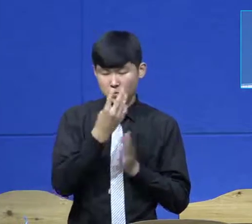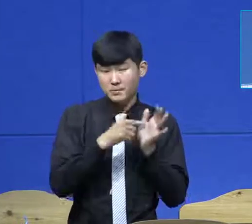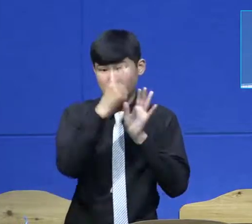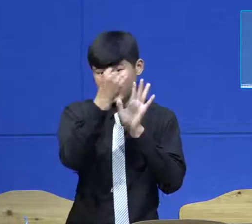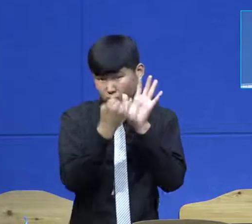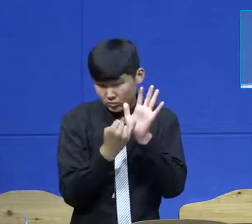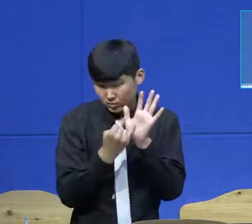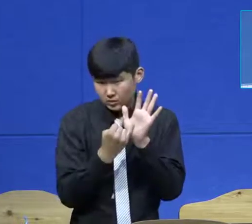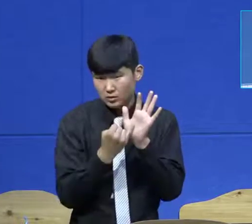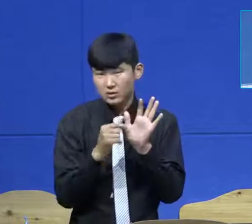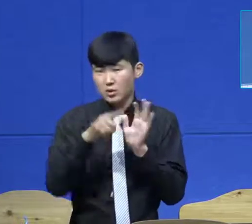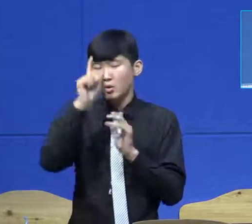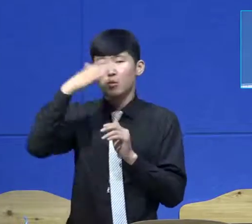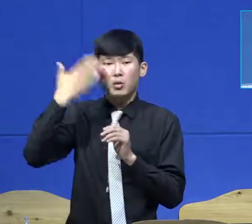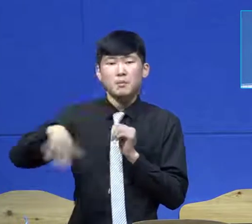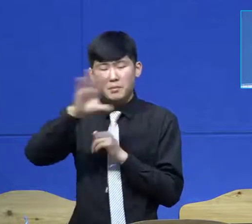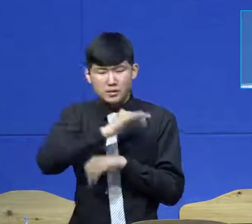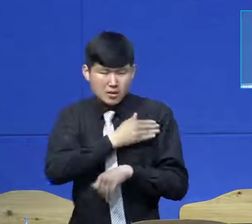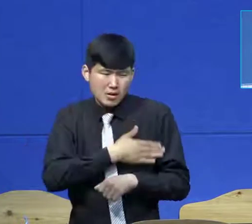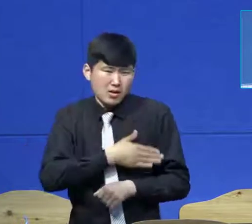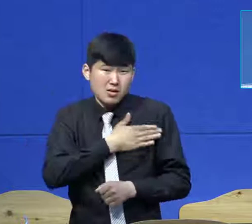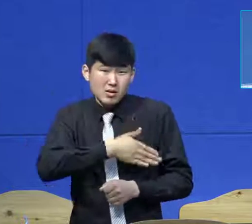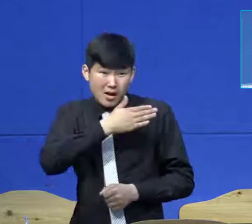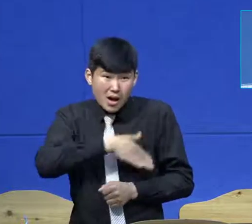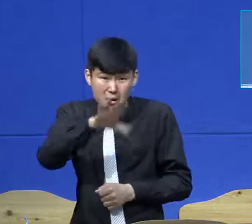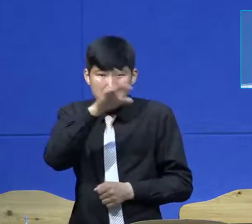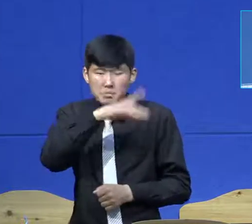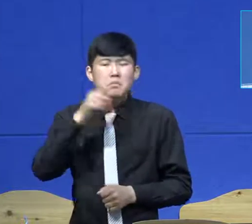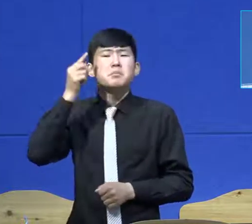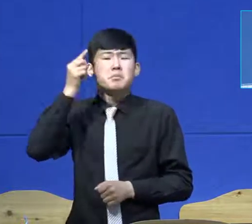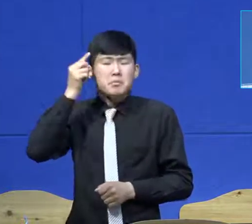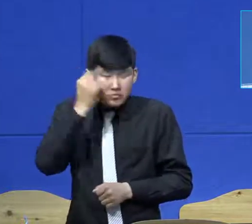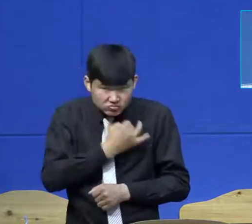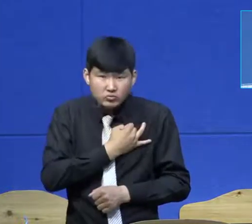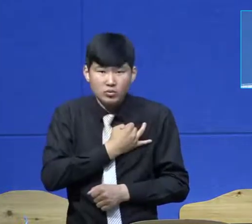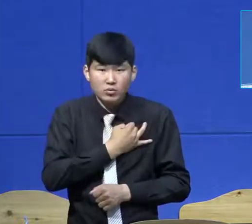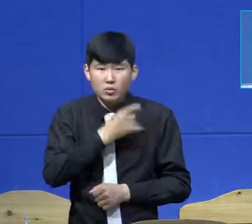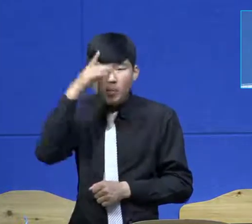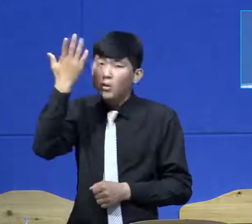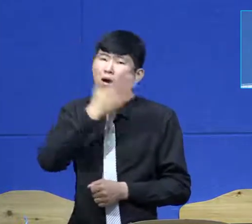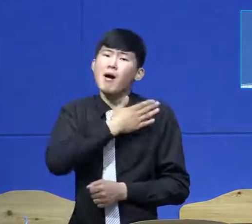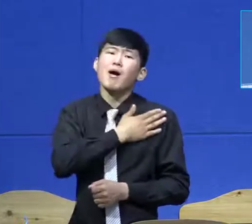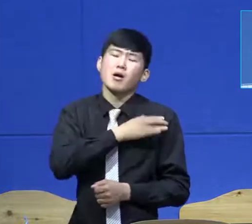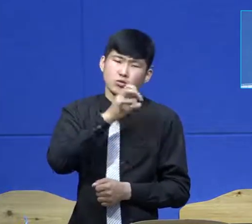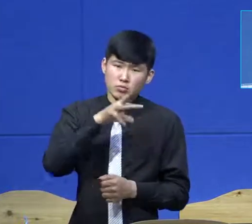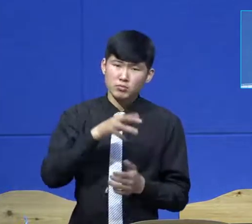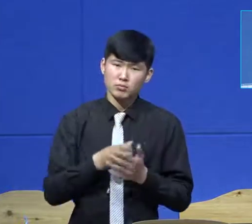4:16 дээр Бурхан бидний хайрладаг хайрыг бид мэдэж итгэдэгэ. Бурхан бол хайр мөн.